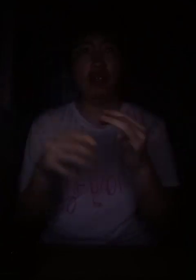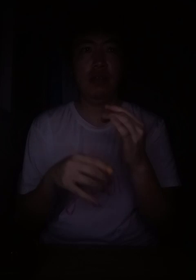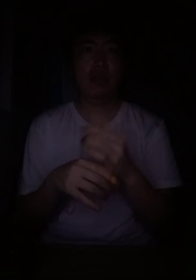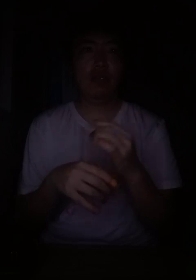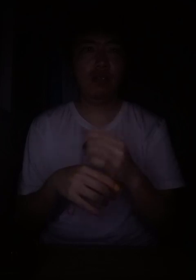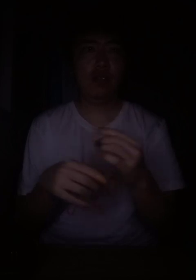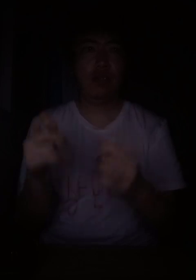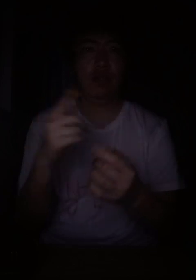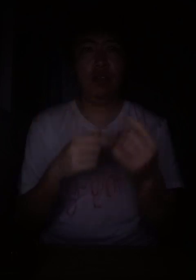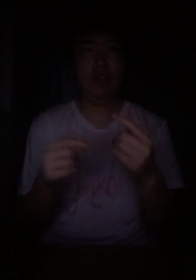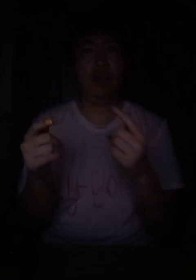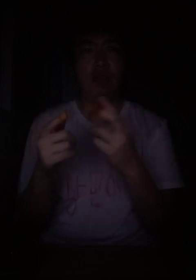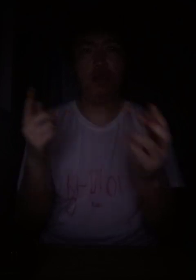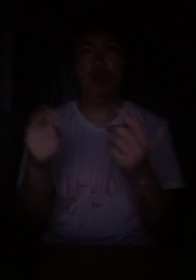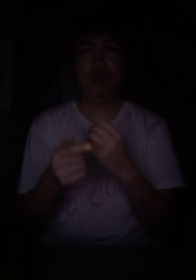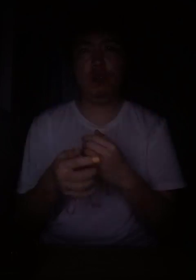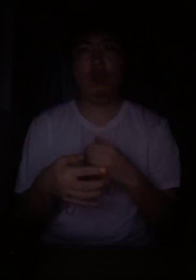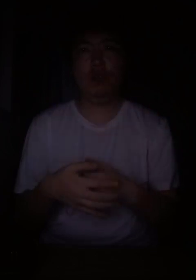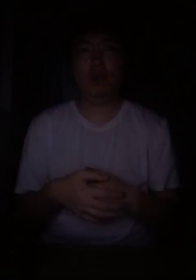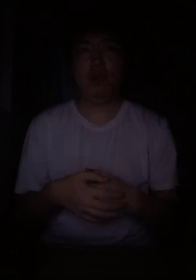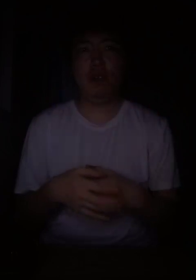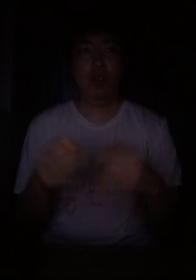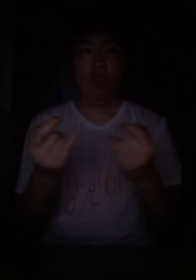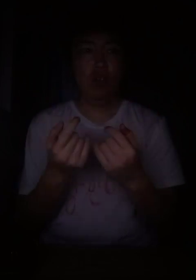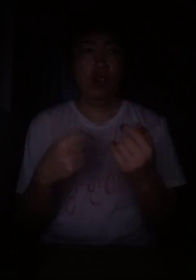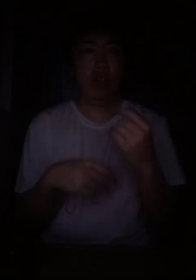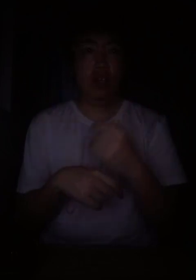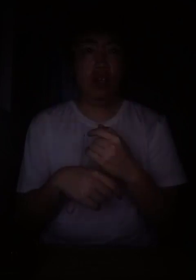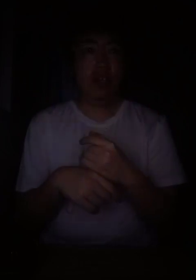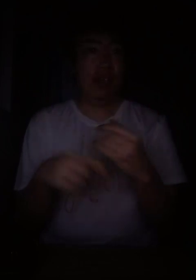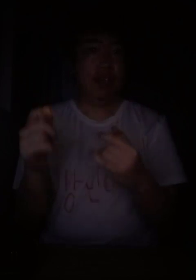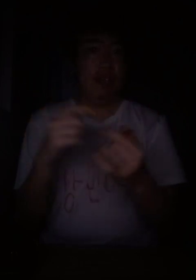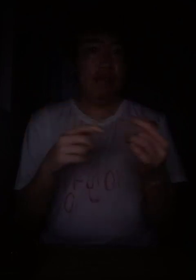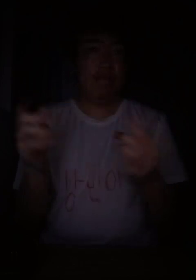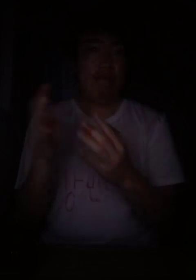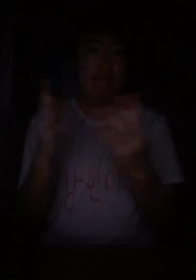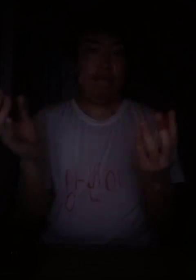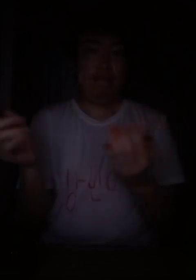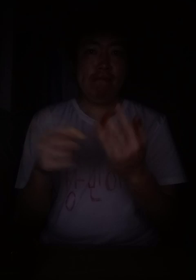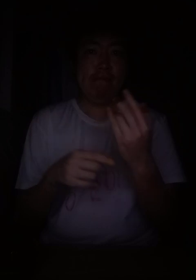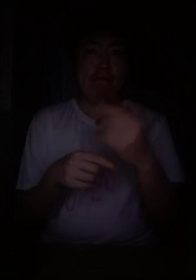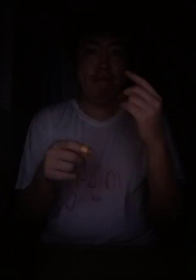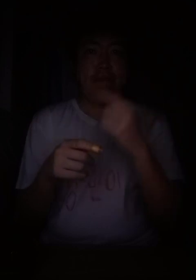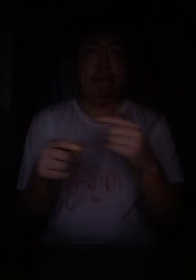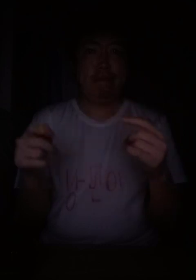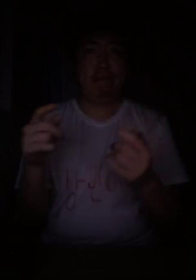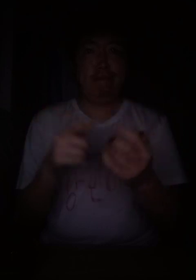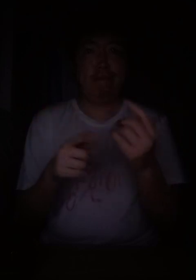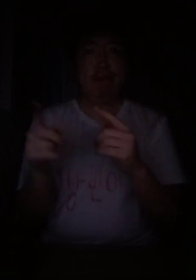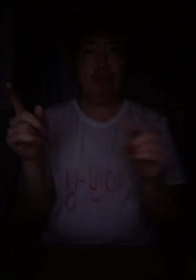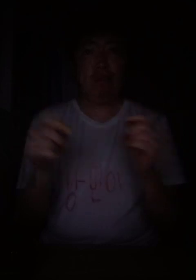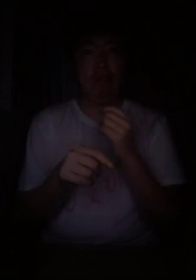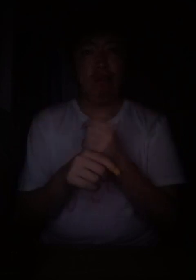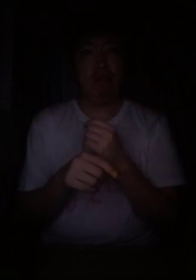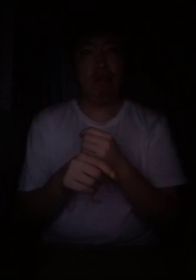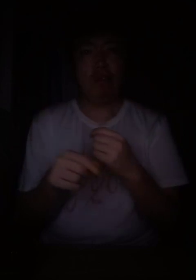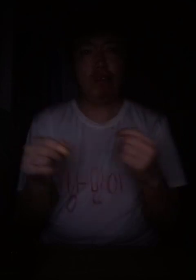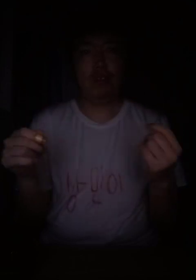현행법상 모두 불법입니다. 경기도 특별사법경찰이 지난 10달 동안 도내 동물 관련 업체들에 대한 대대적인 단속을